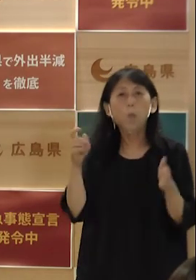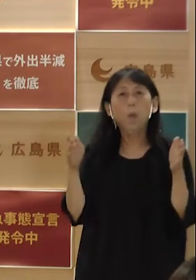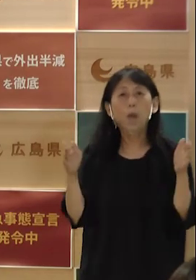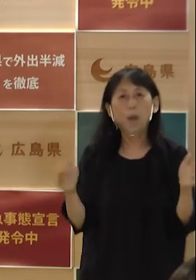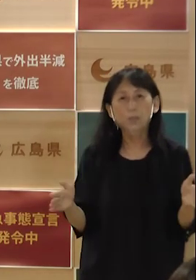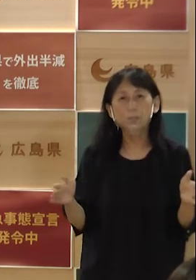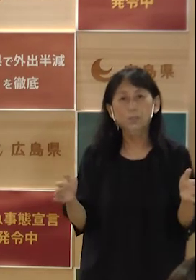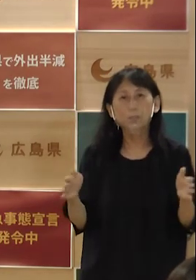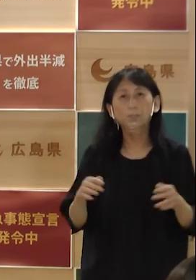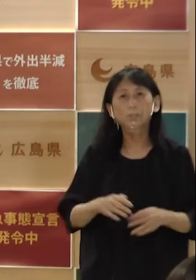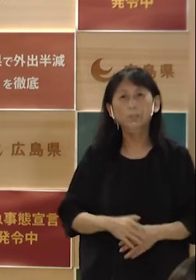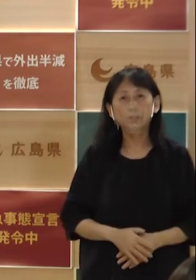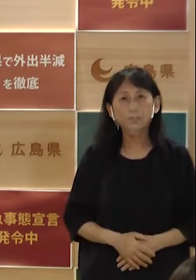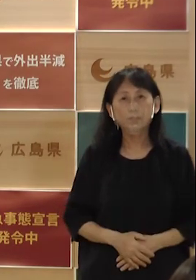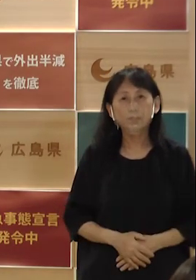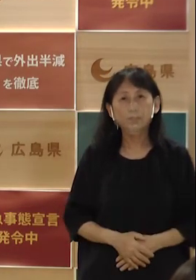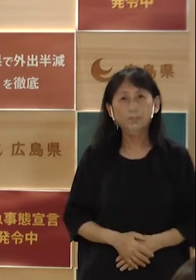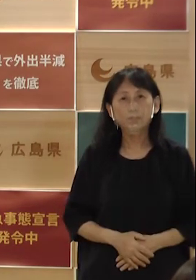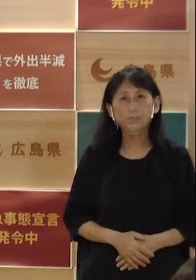で、